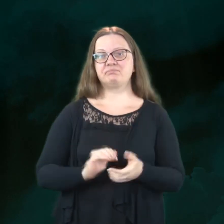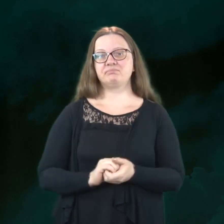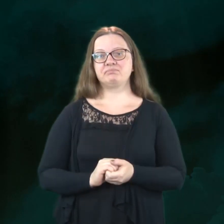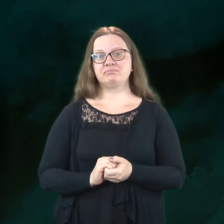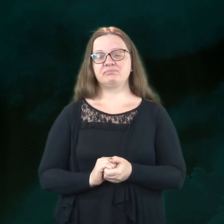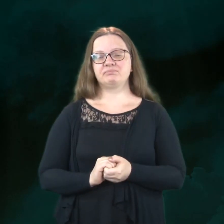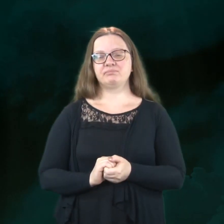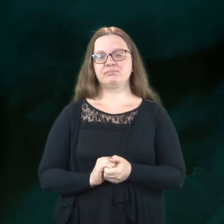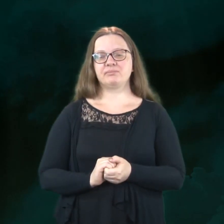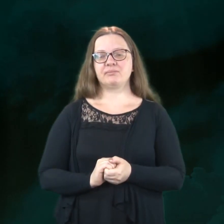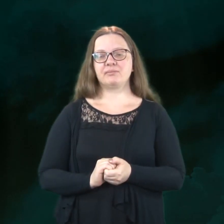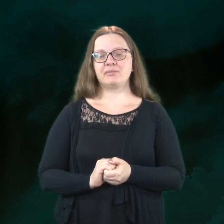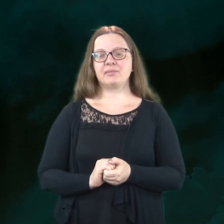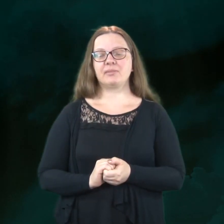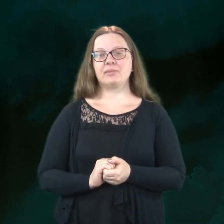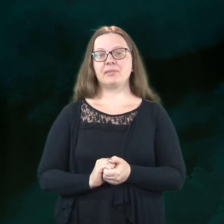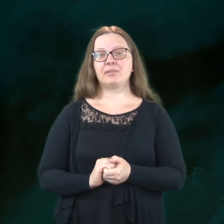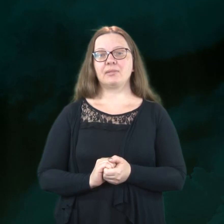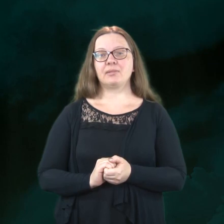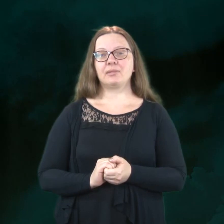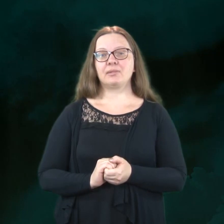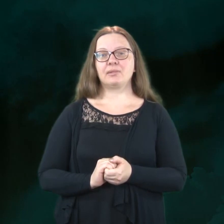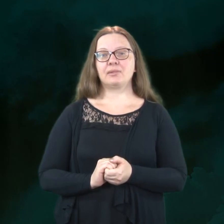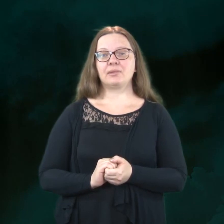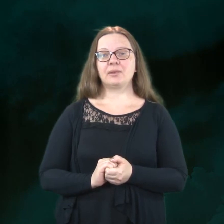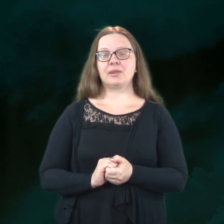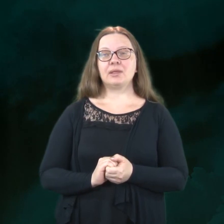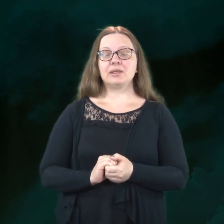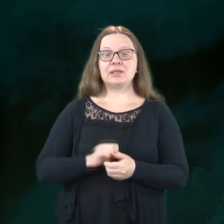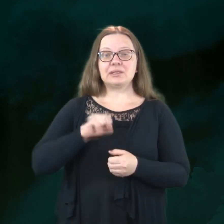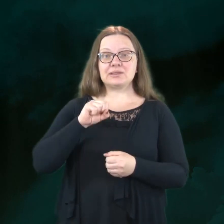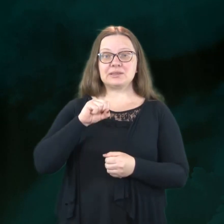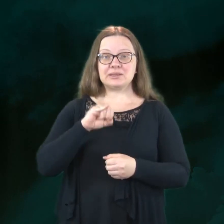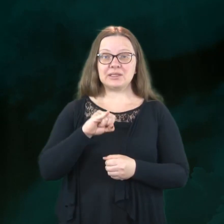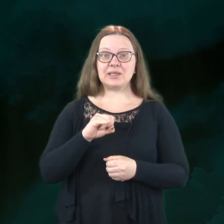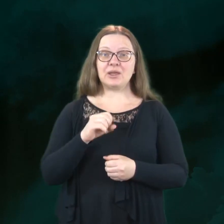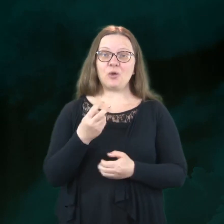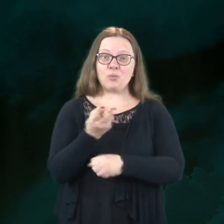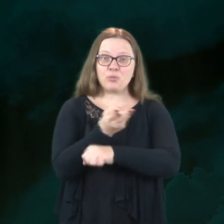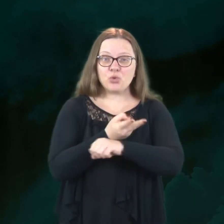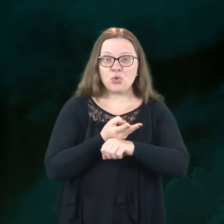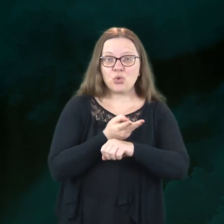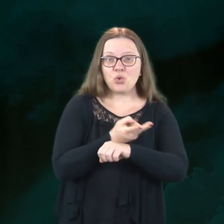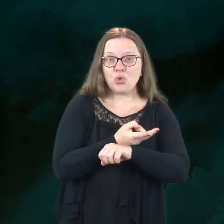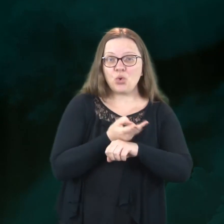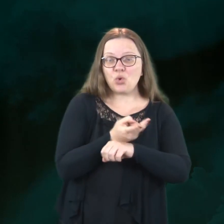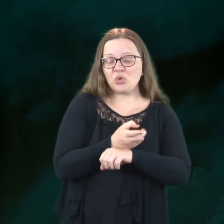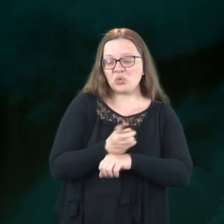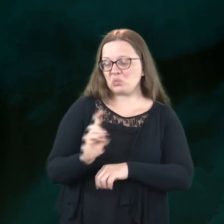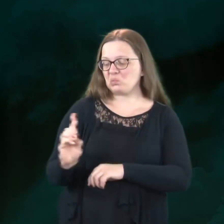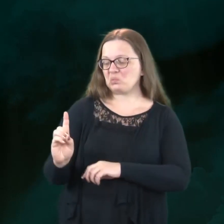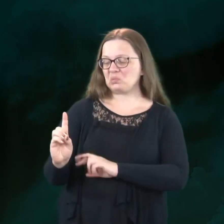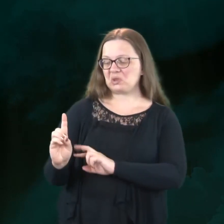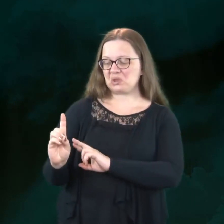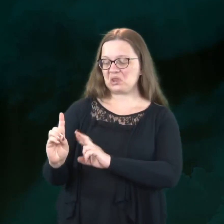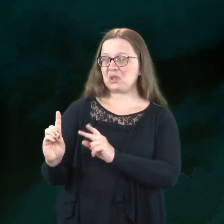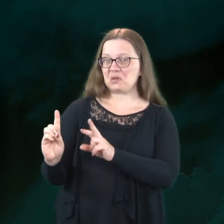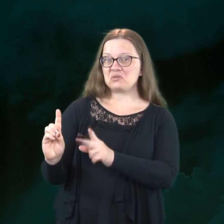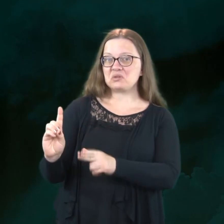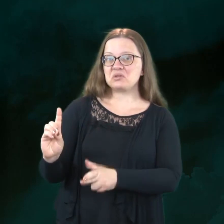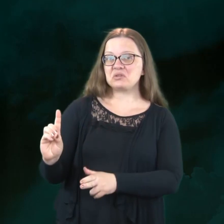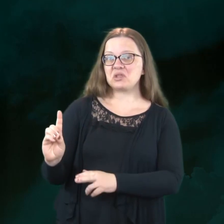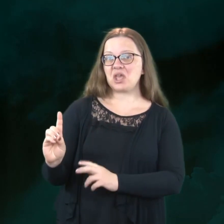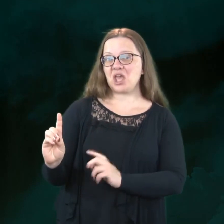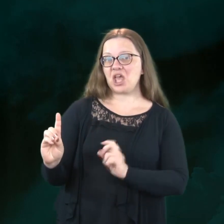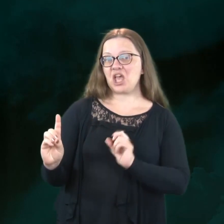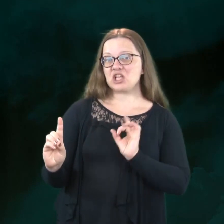é para ele favorecer determinados segmentos da minha vida, para me favorecer. E no final das coisas, é tudo para o